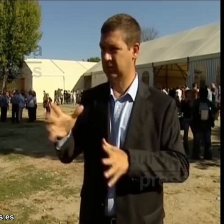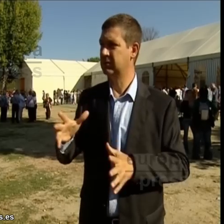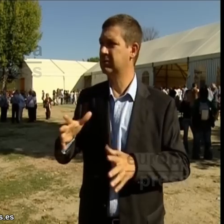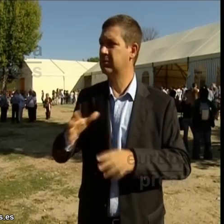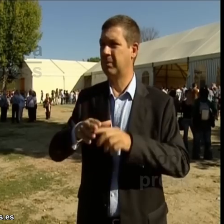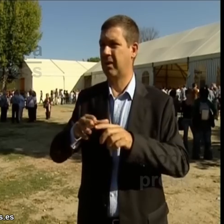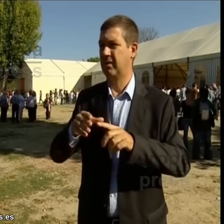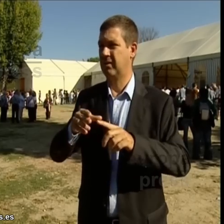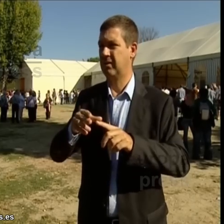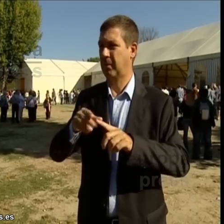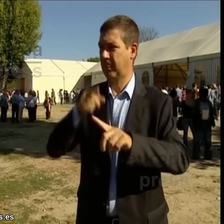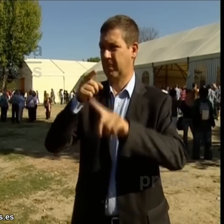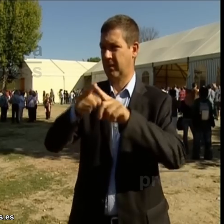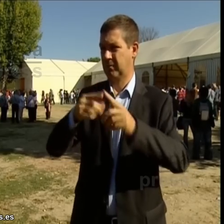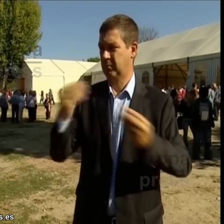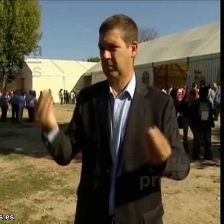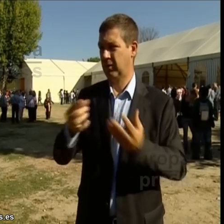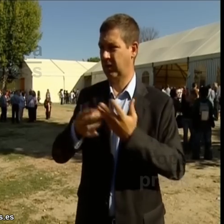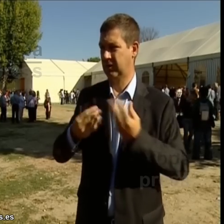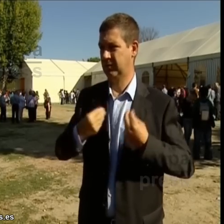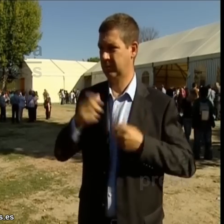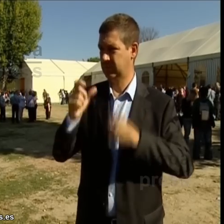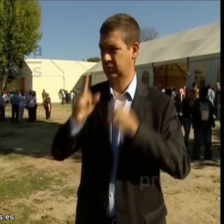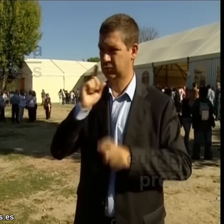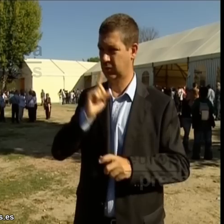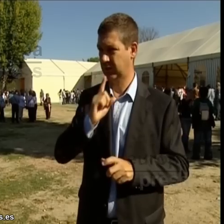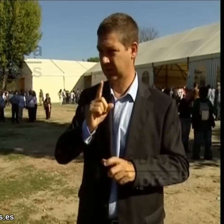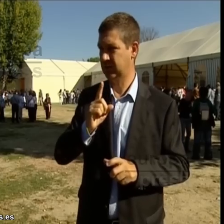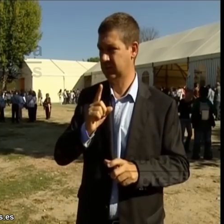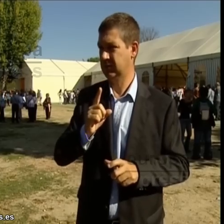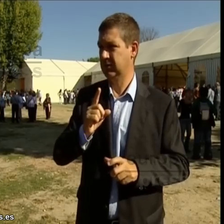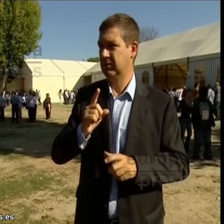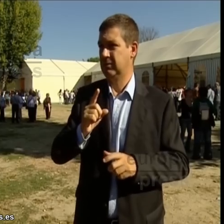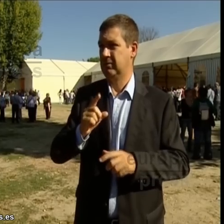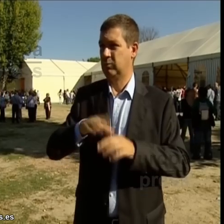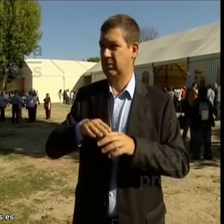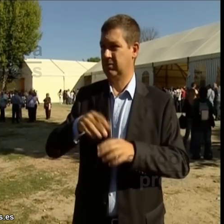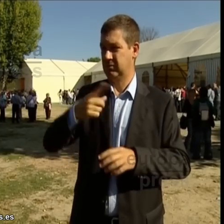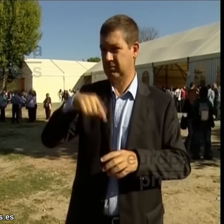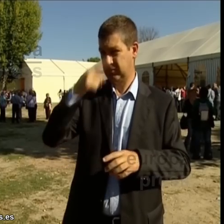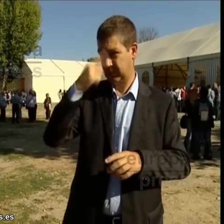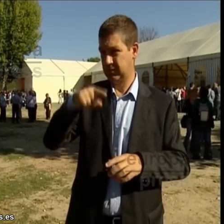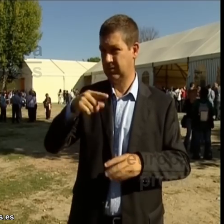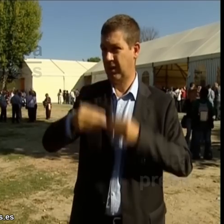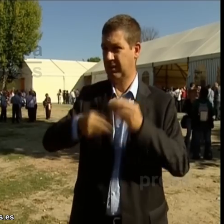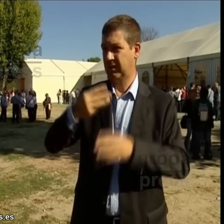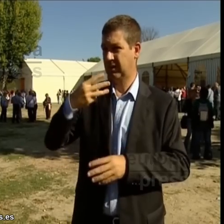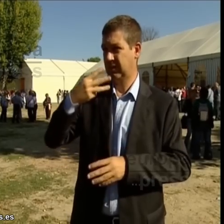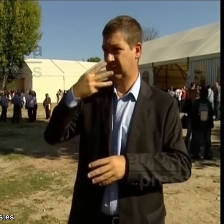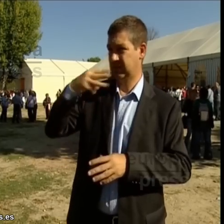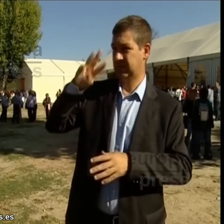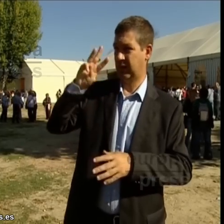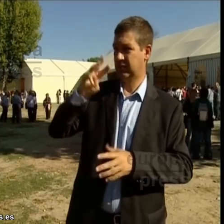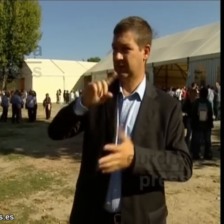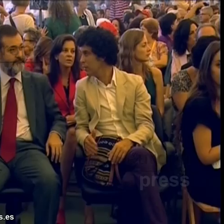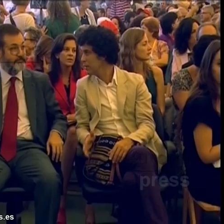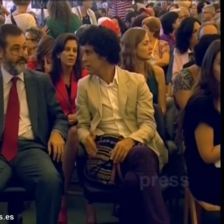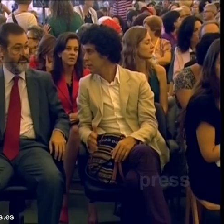sordas de diferentes puntos de España, más de 3.000, se reúnen aquí para reivindicar una mejora en la calidad de vida de las personas sordas. Por otra